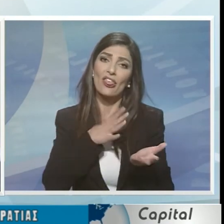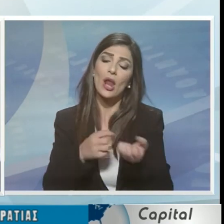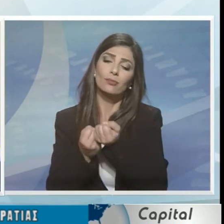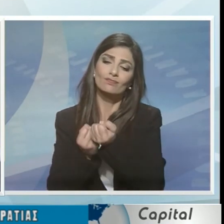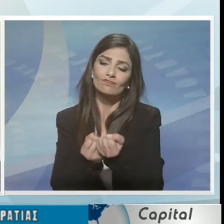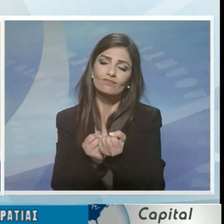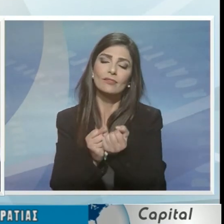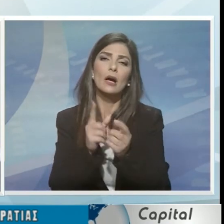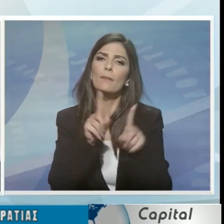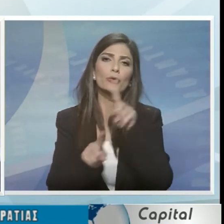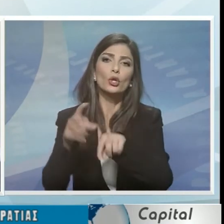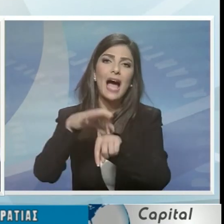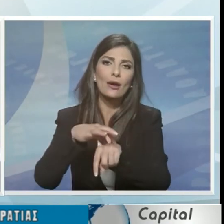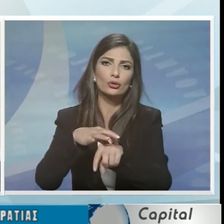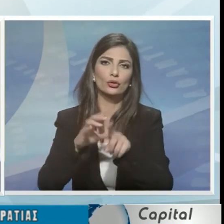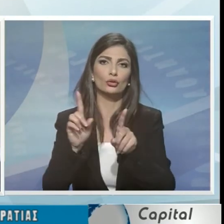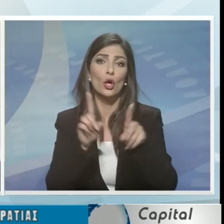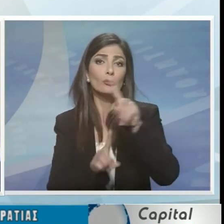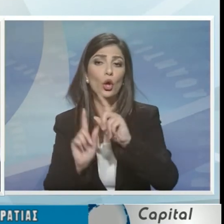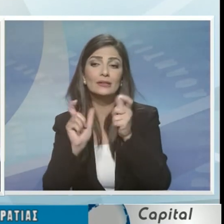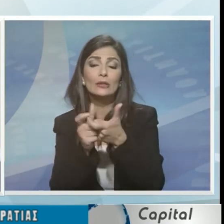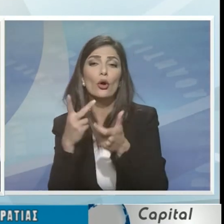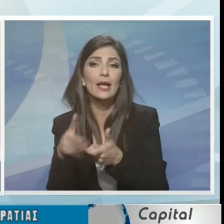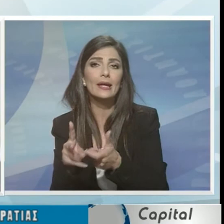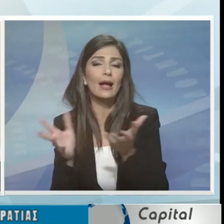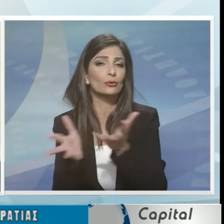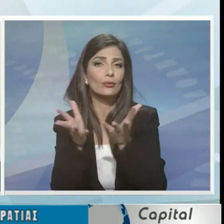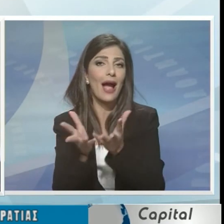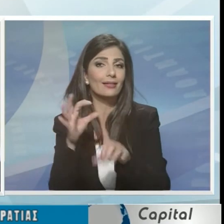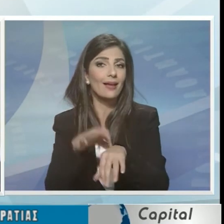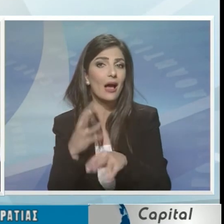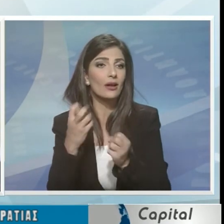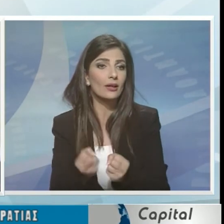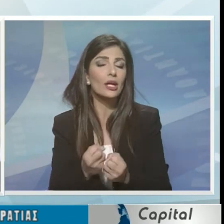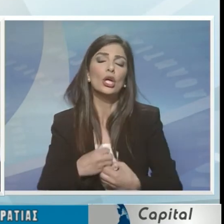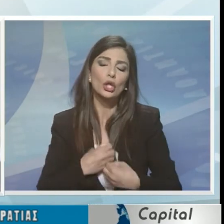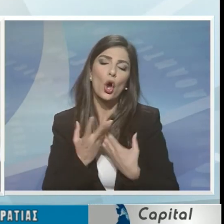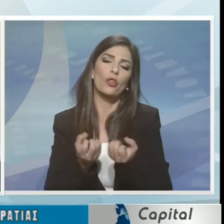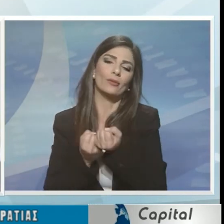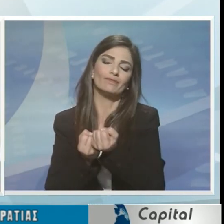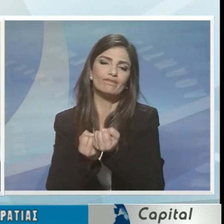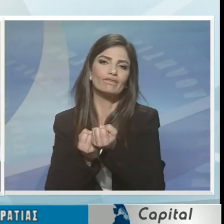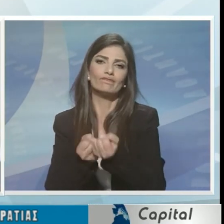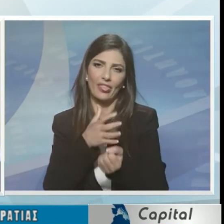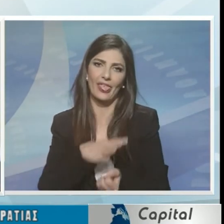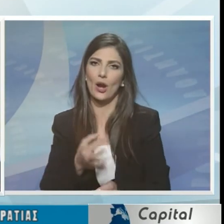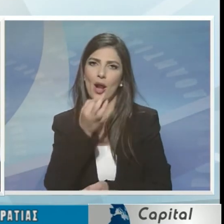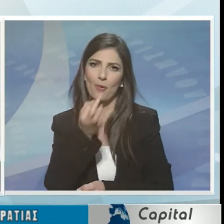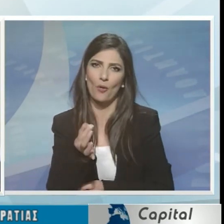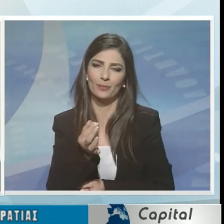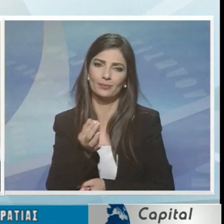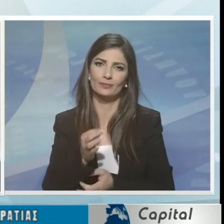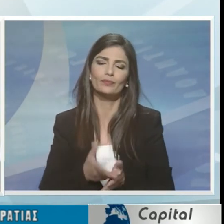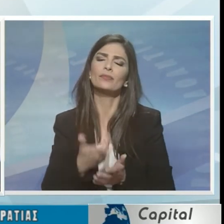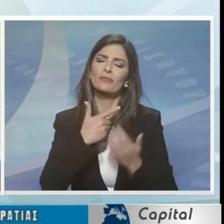και να εκφράσω τις θερμές μου ευχές για ταχύ ανάρρωση. Συμπατριώτησες, συμπατριώτες, δεν έχω